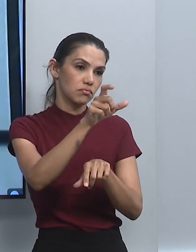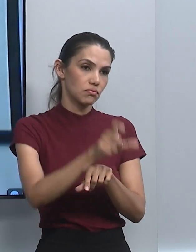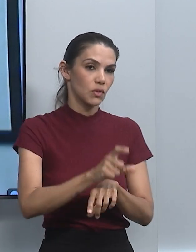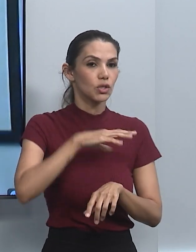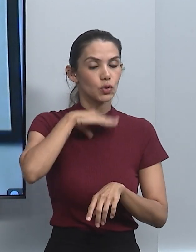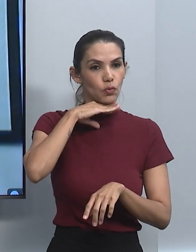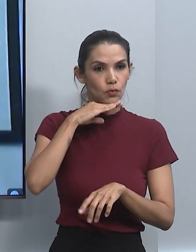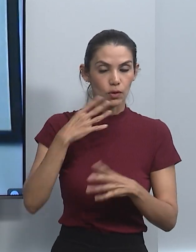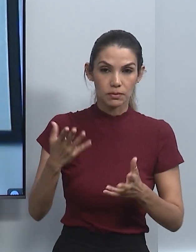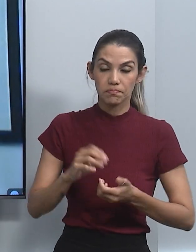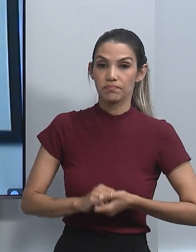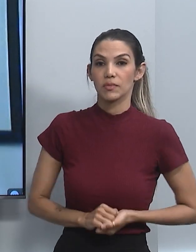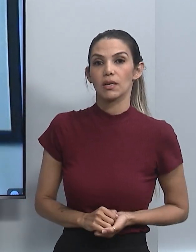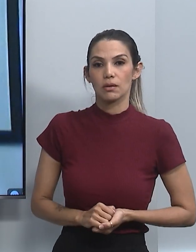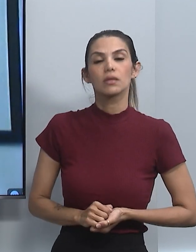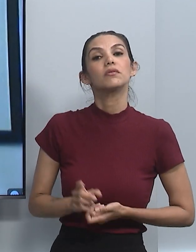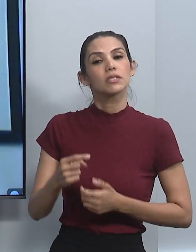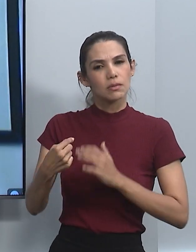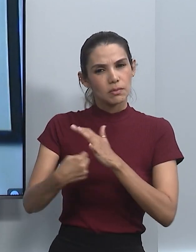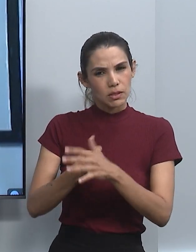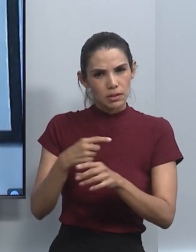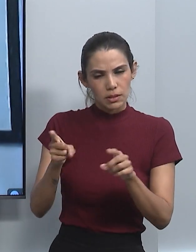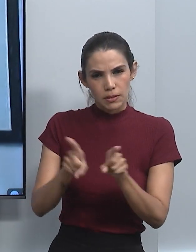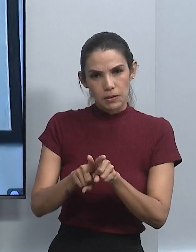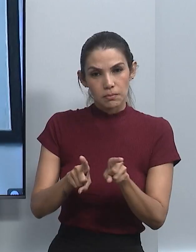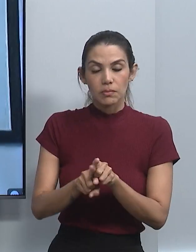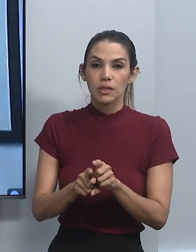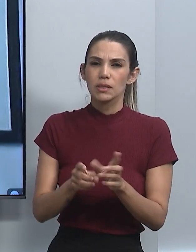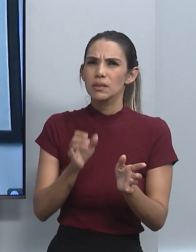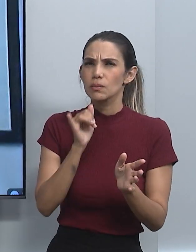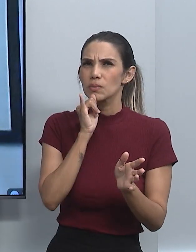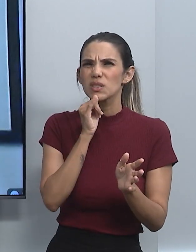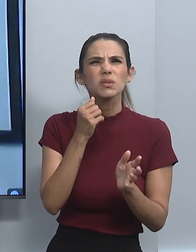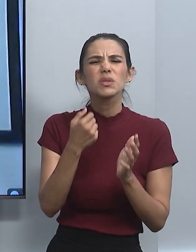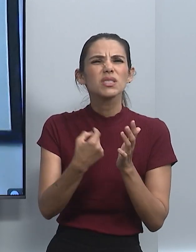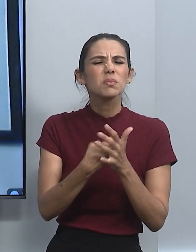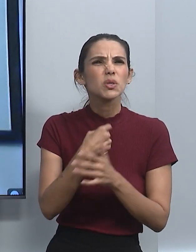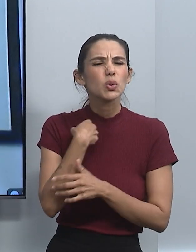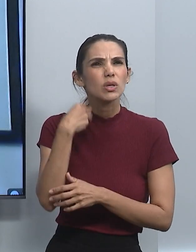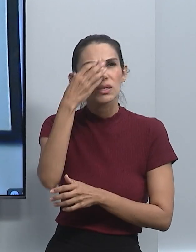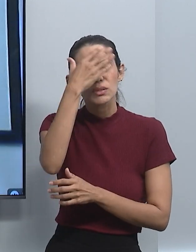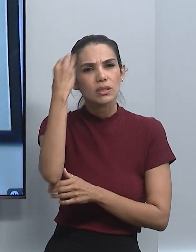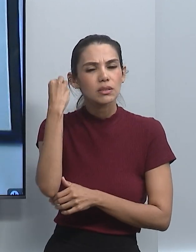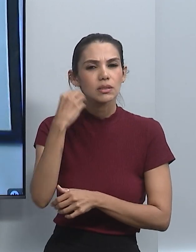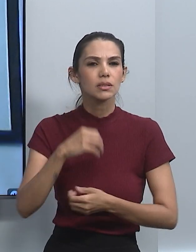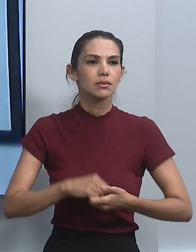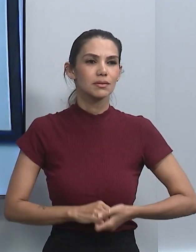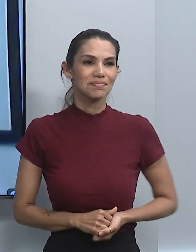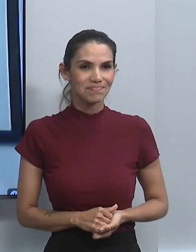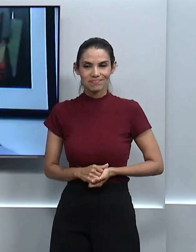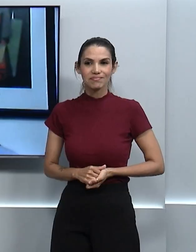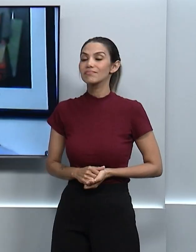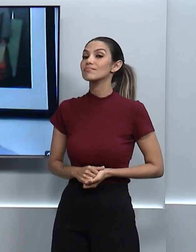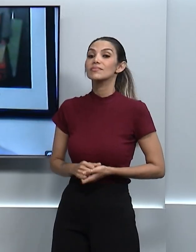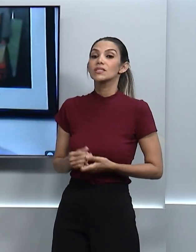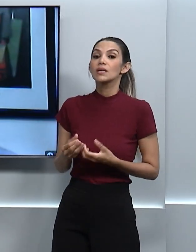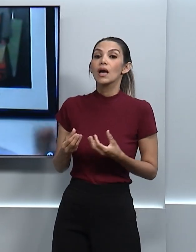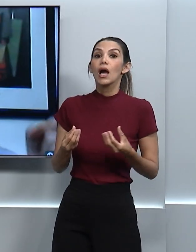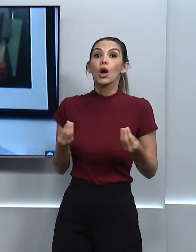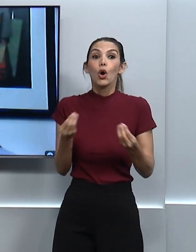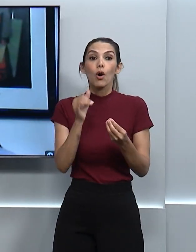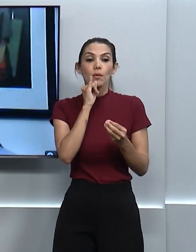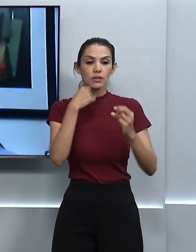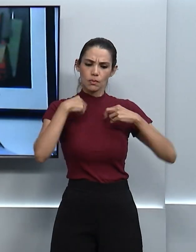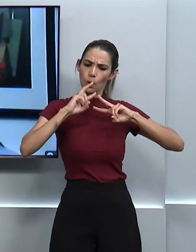A pergunta que você também fez me desculpe. Em relação a como identificar os sinais, como perceber que